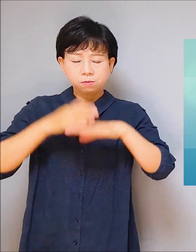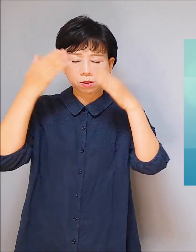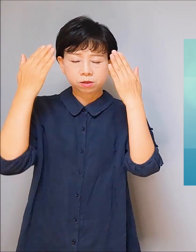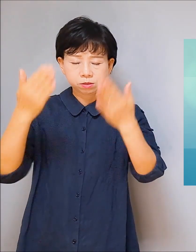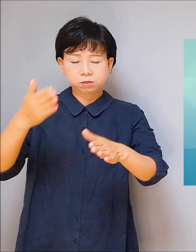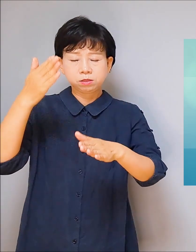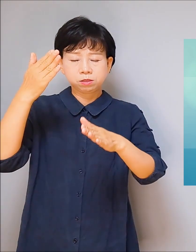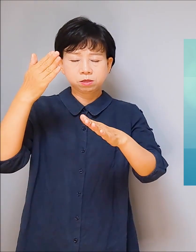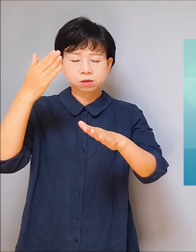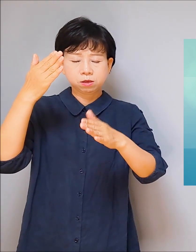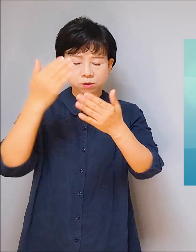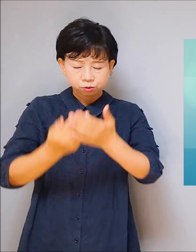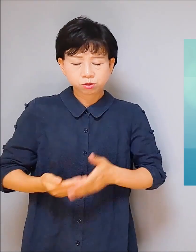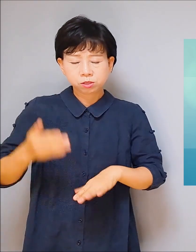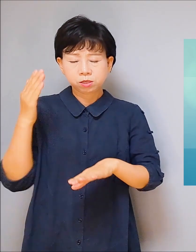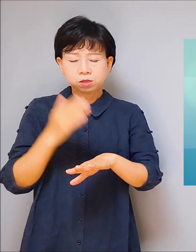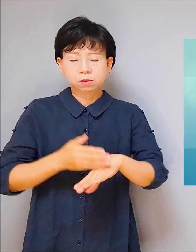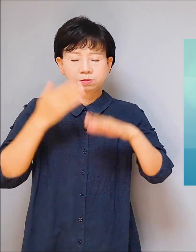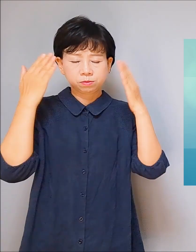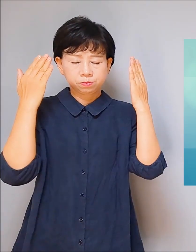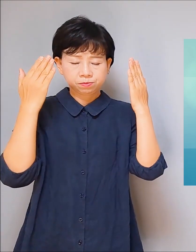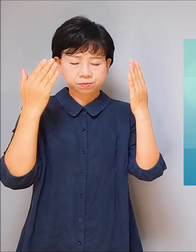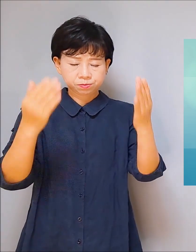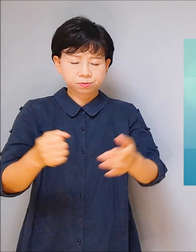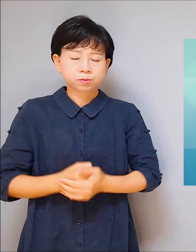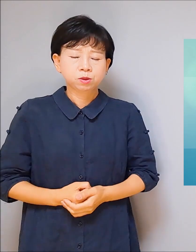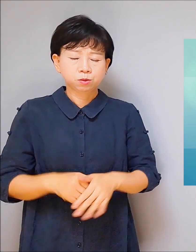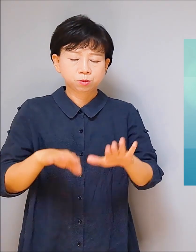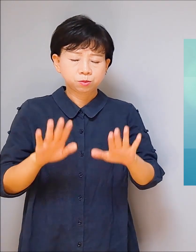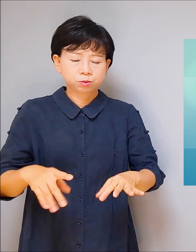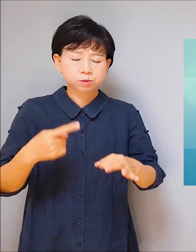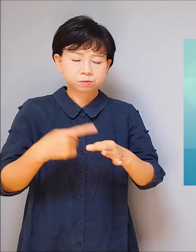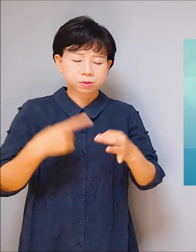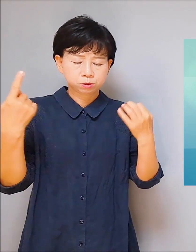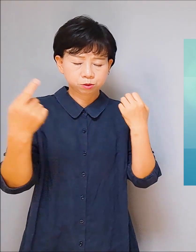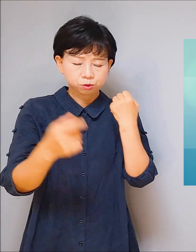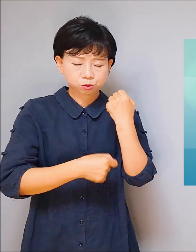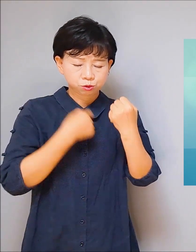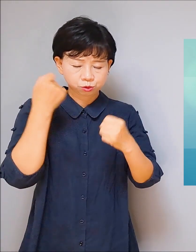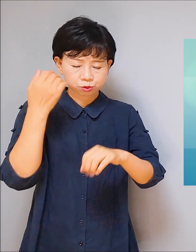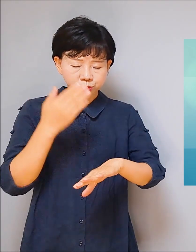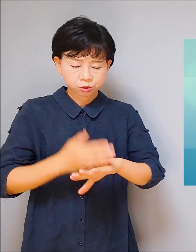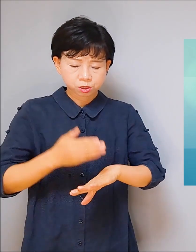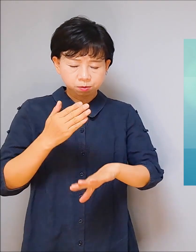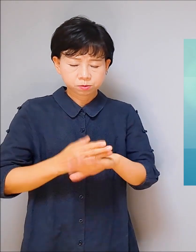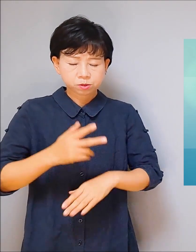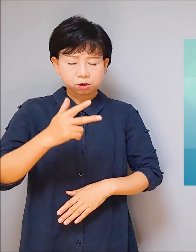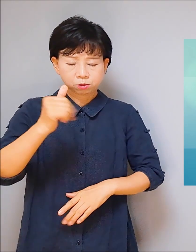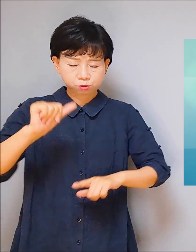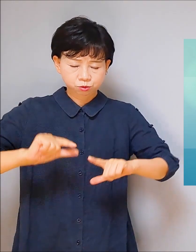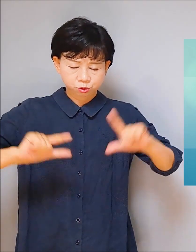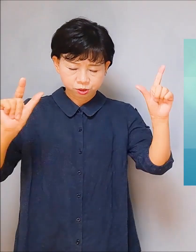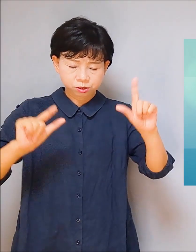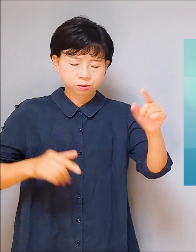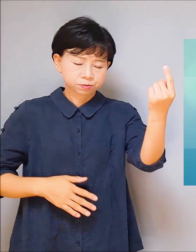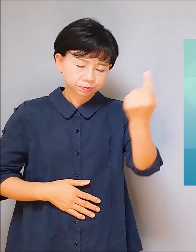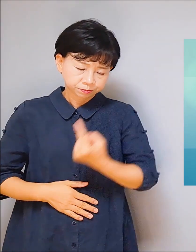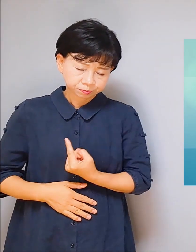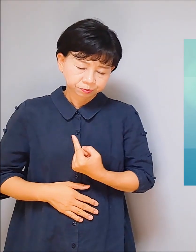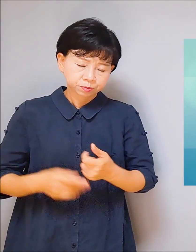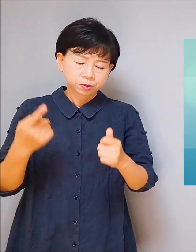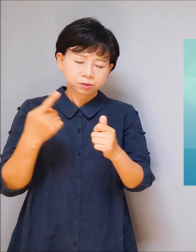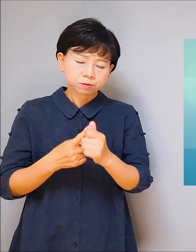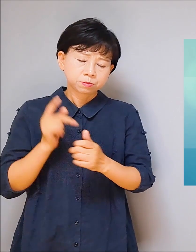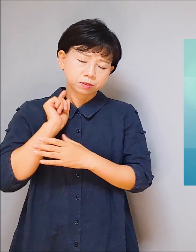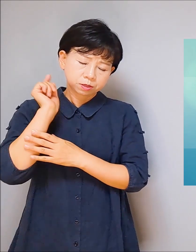하심을 감사합니다. 오늘 맥주 감사 주일로 하나님께 나왔습니다. 첫